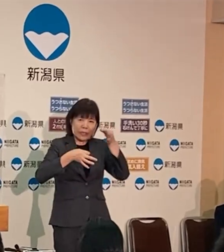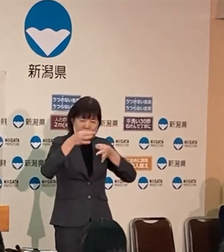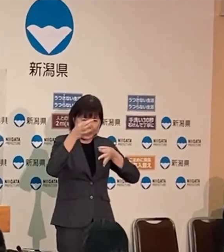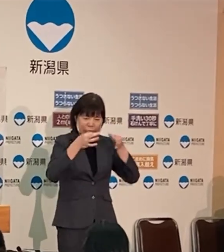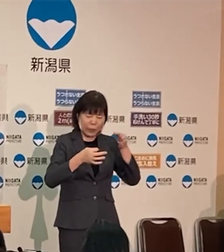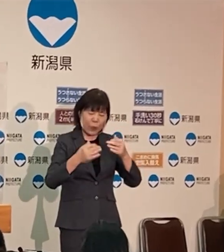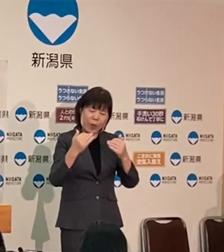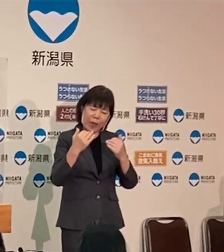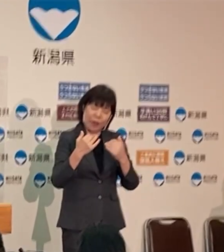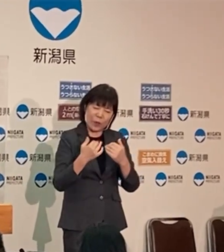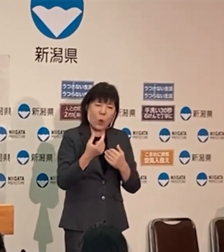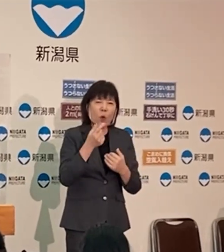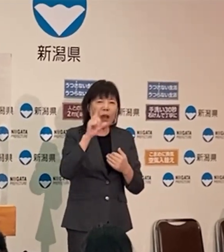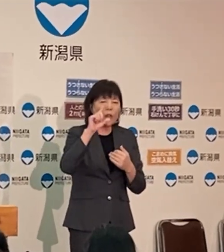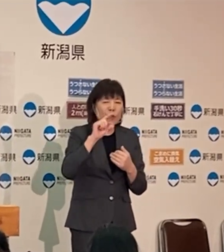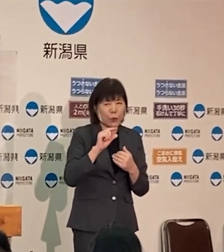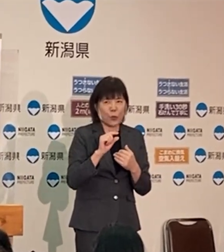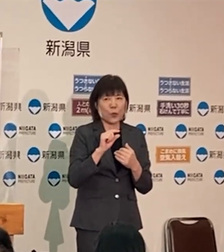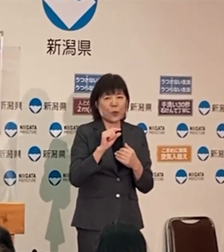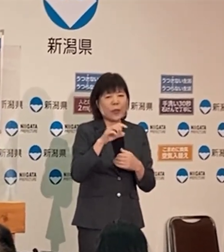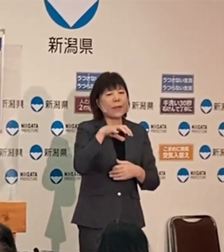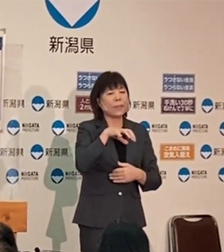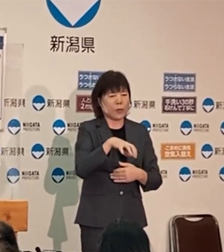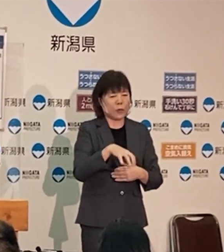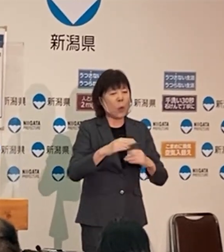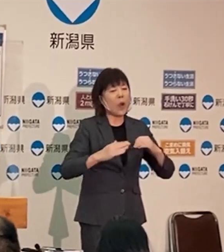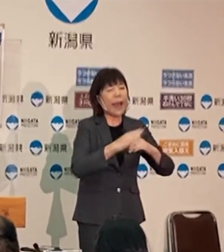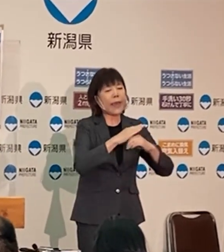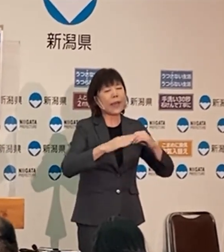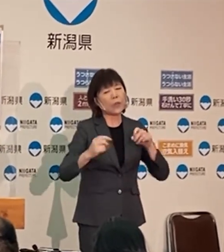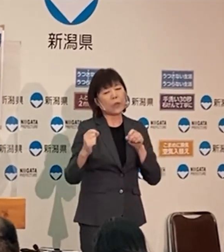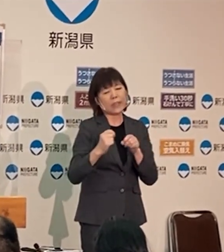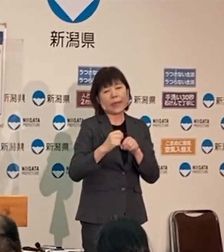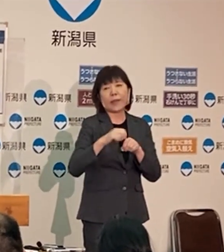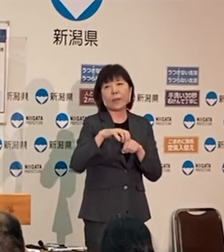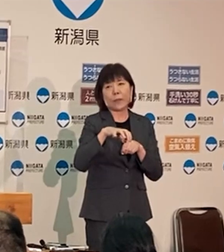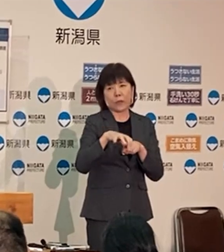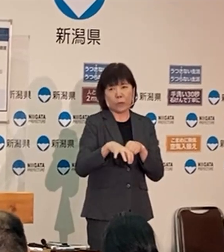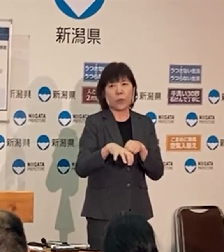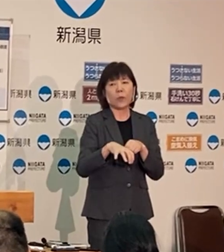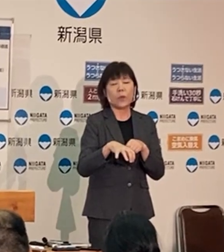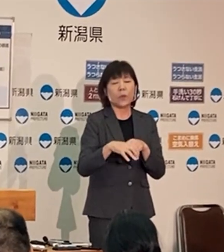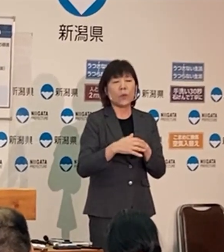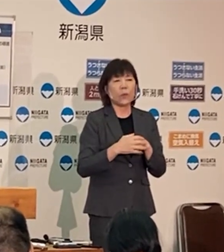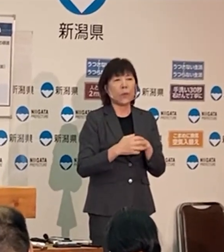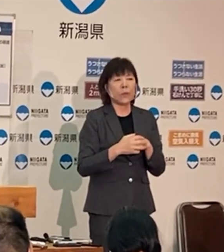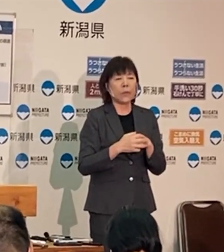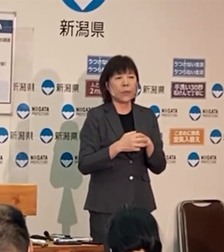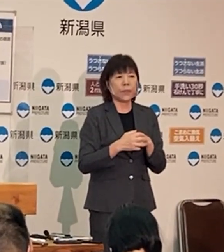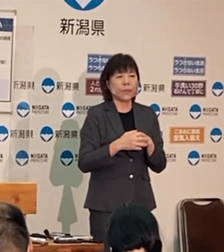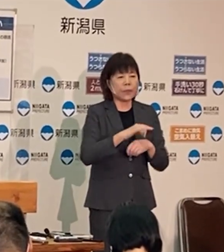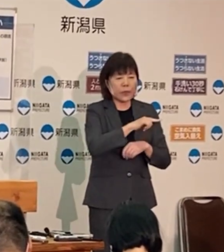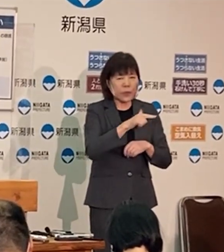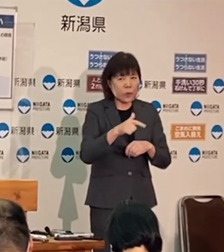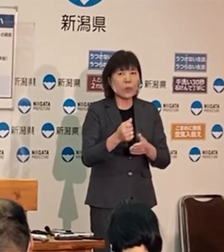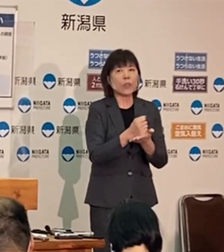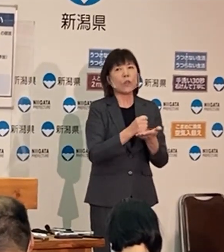寧に適切なマスクの使用を県から発信していきたいと話しました。 2K ニュースでした。